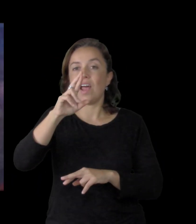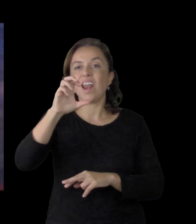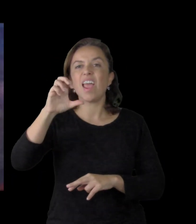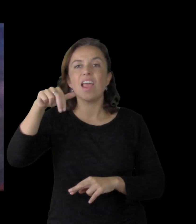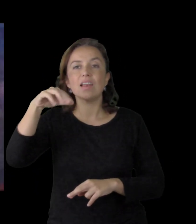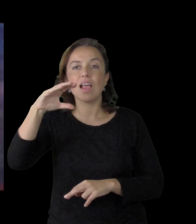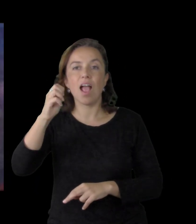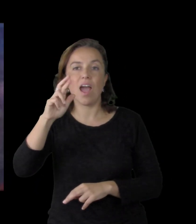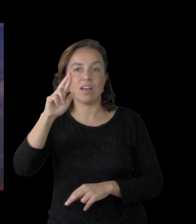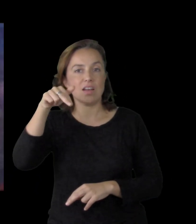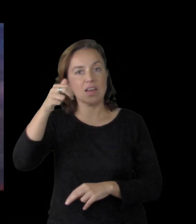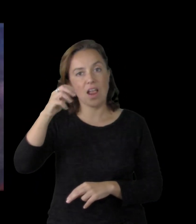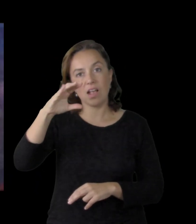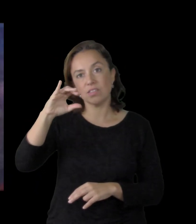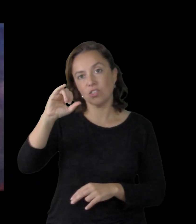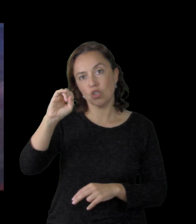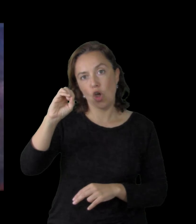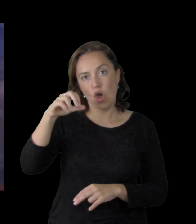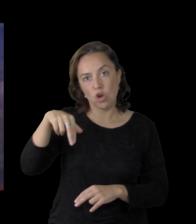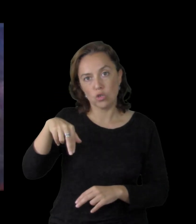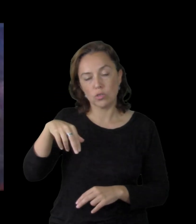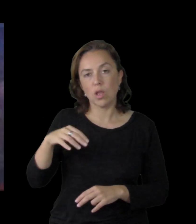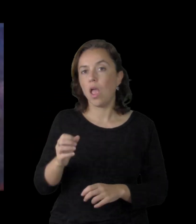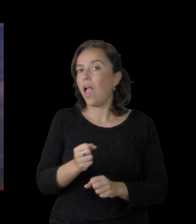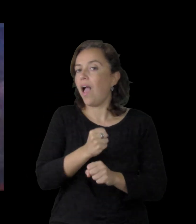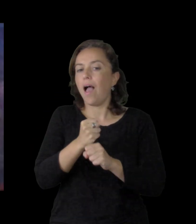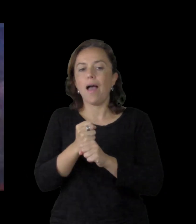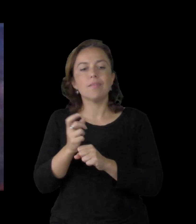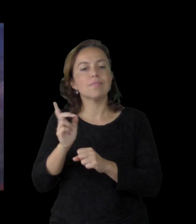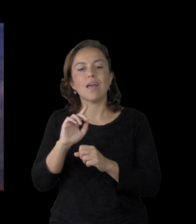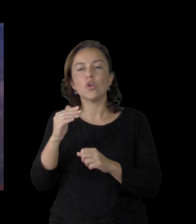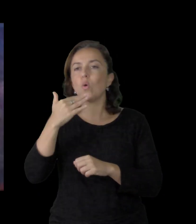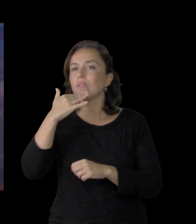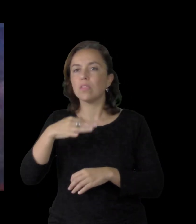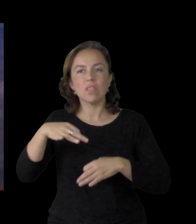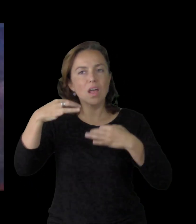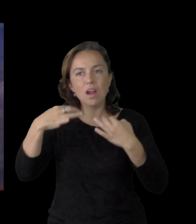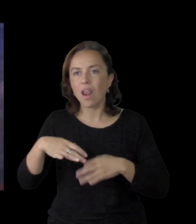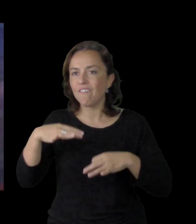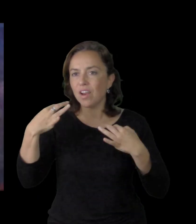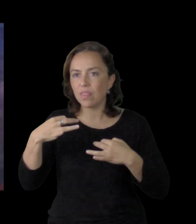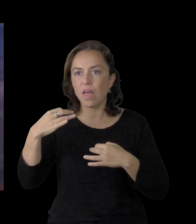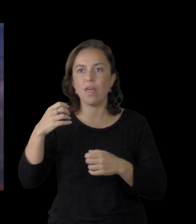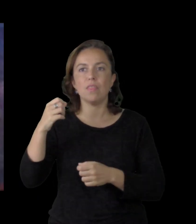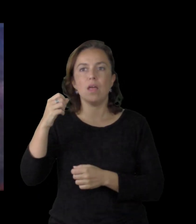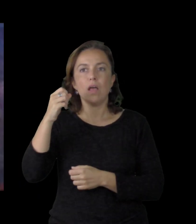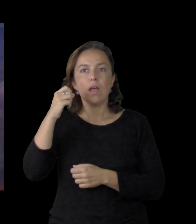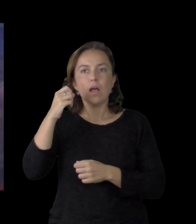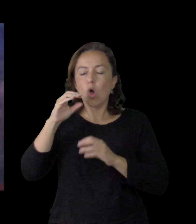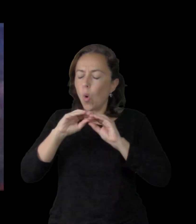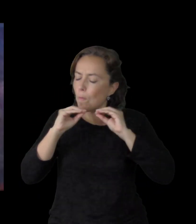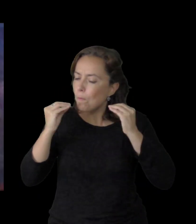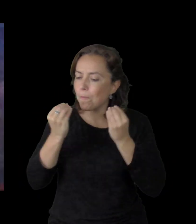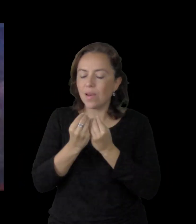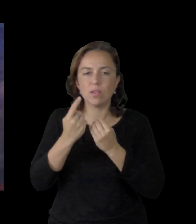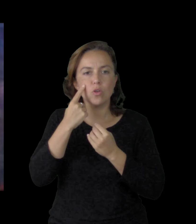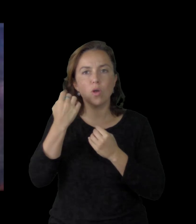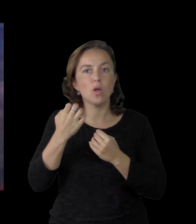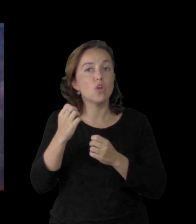vivir saliendo de la ignorancia y conociendo la verdad y el conocimiento pleno, no vamos a poder dejar